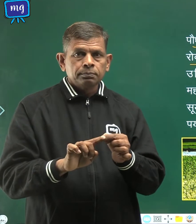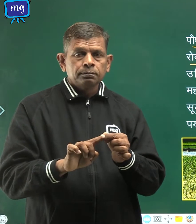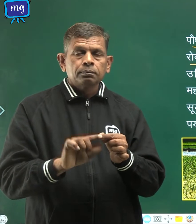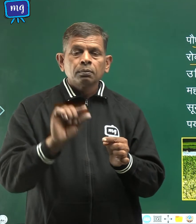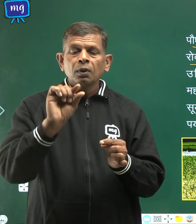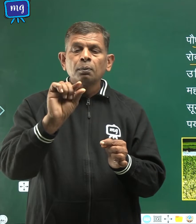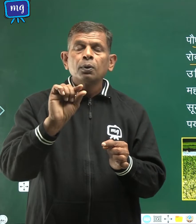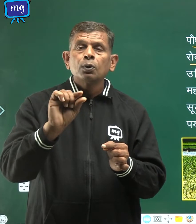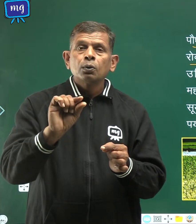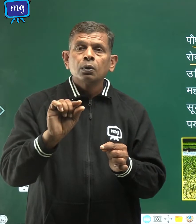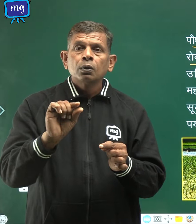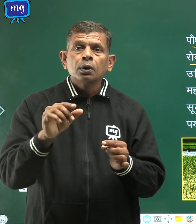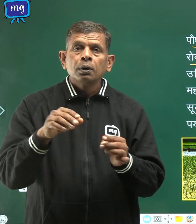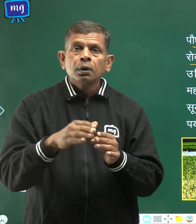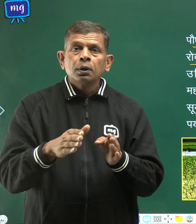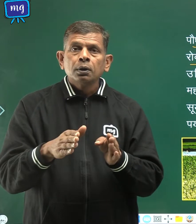बीजों के बीच